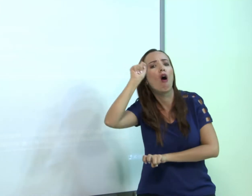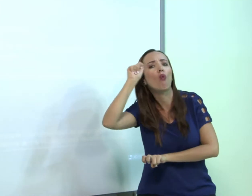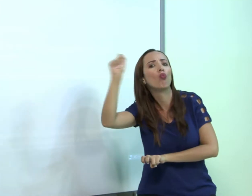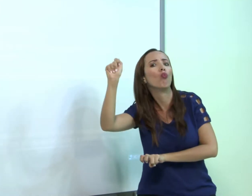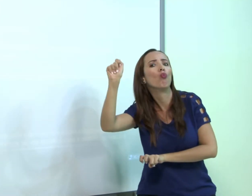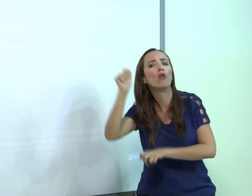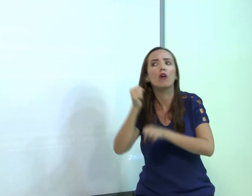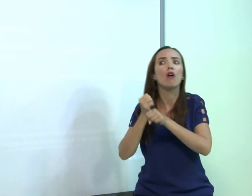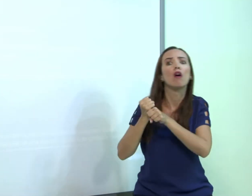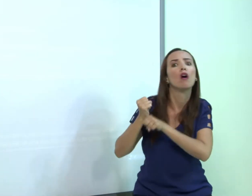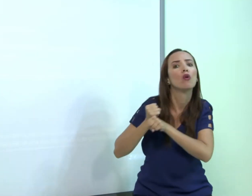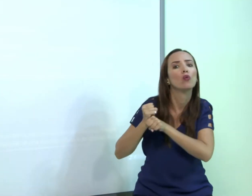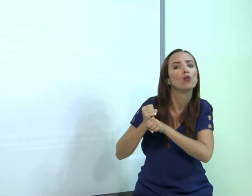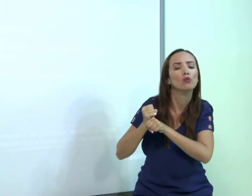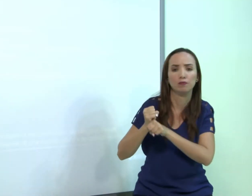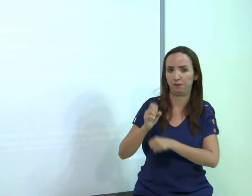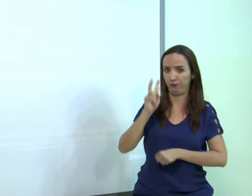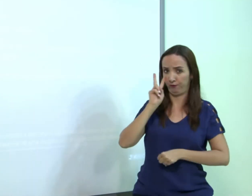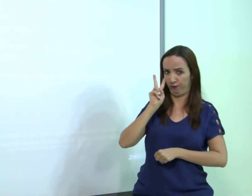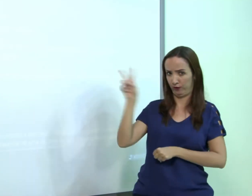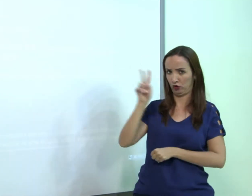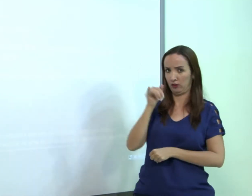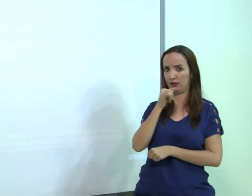Onde coloca o seu autor e a data?